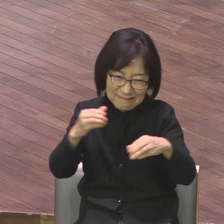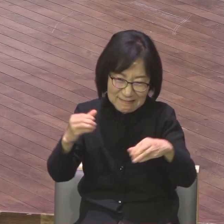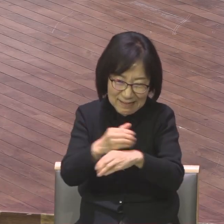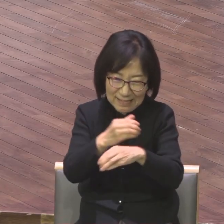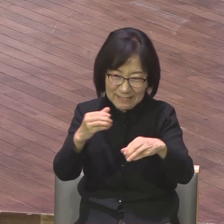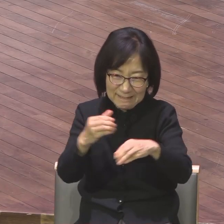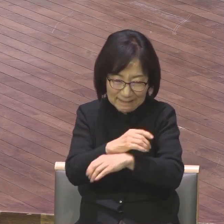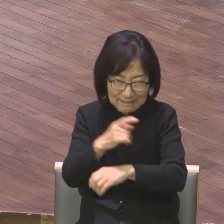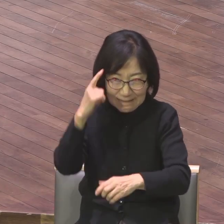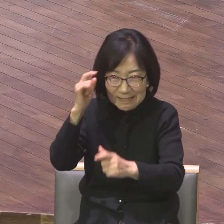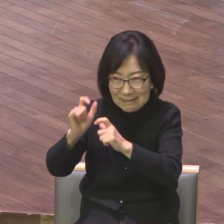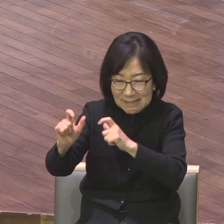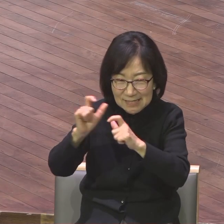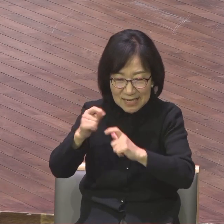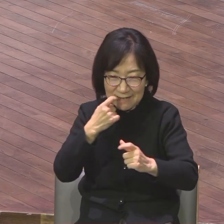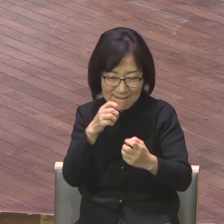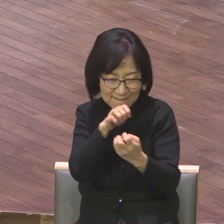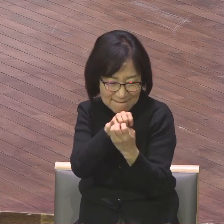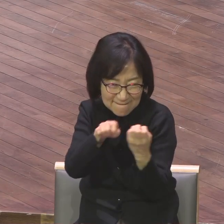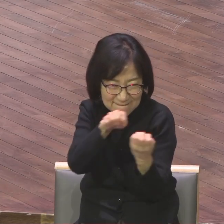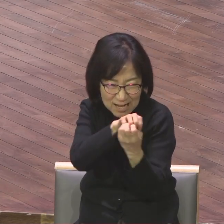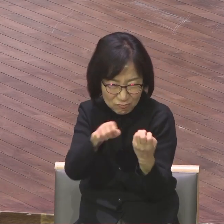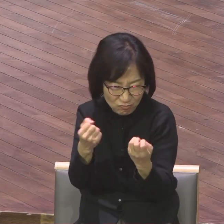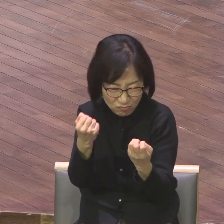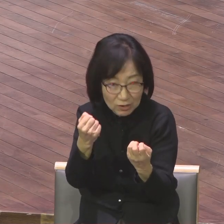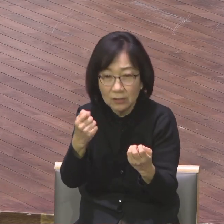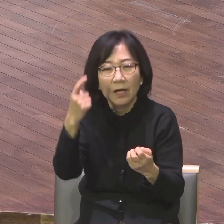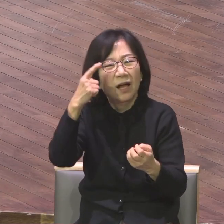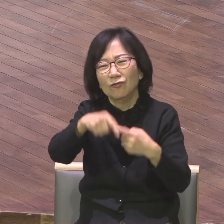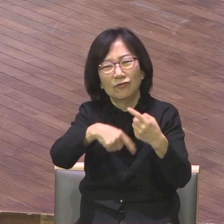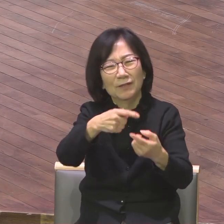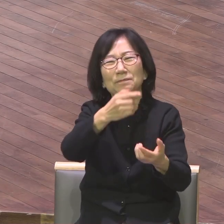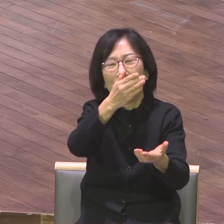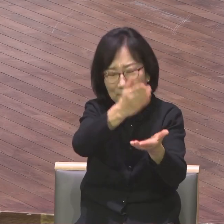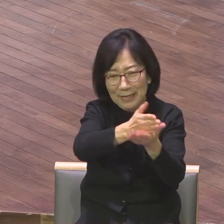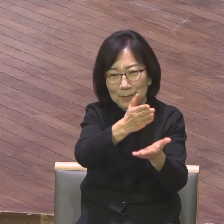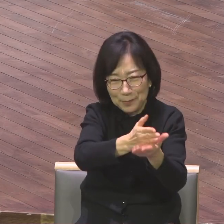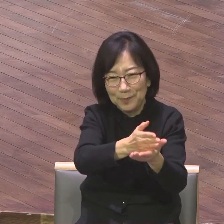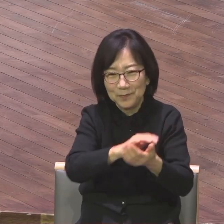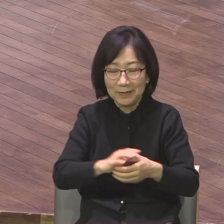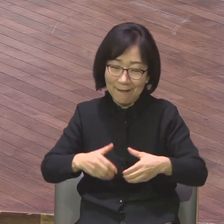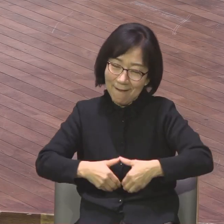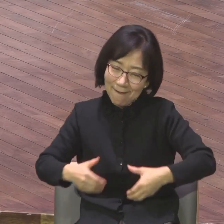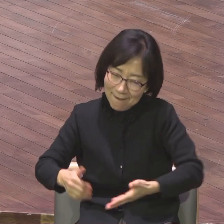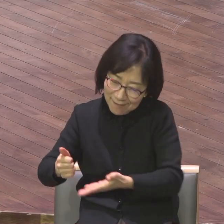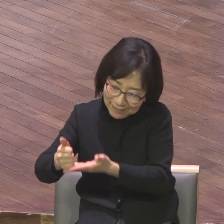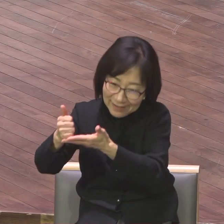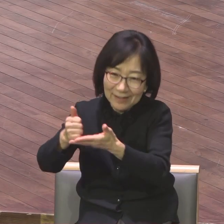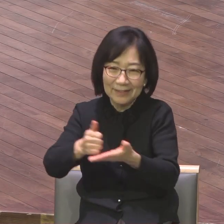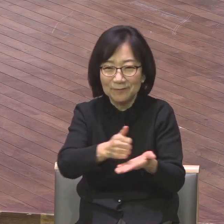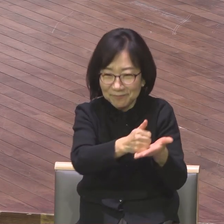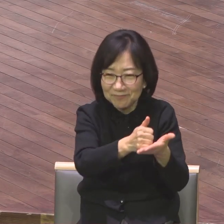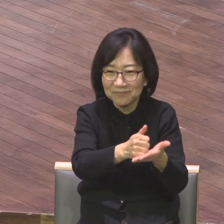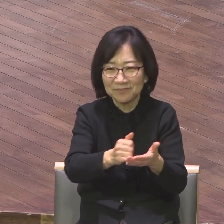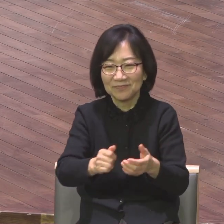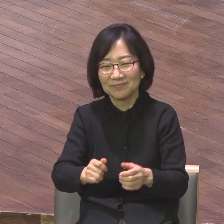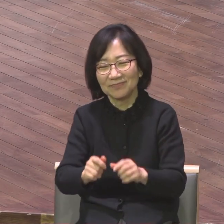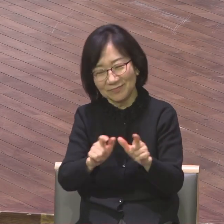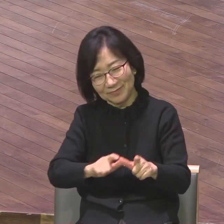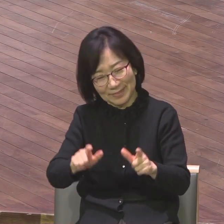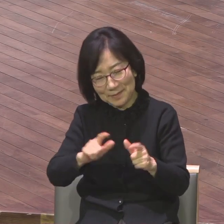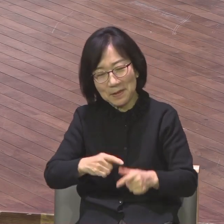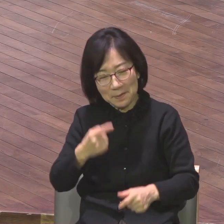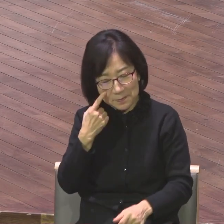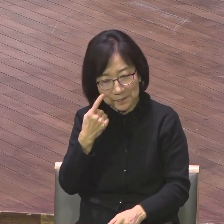밤새도록 고민하면서 이갈지 말고 우리가